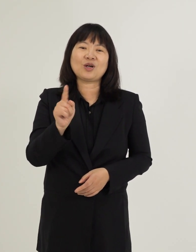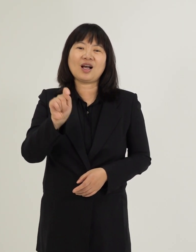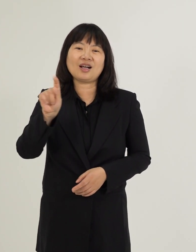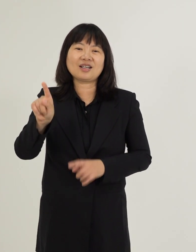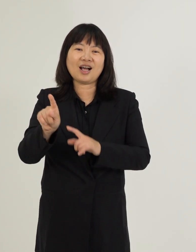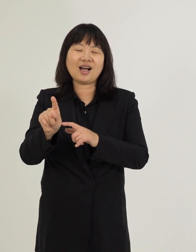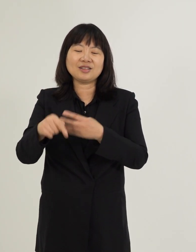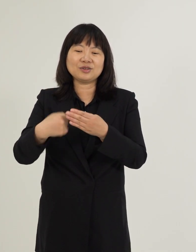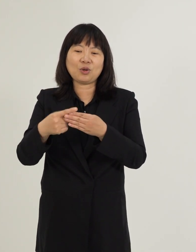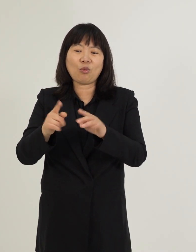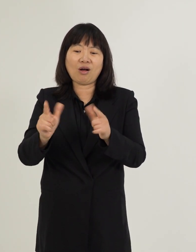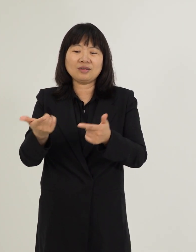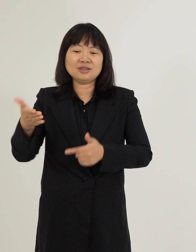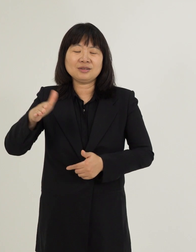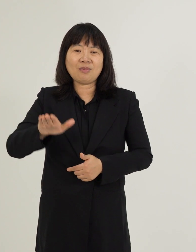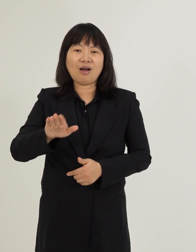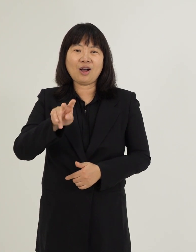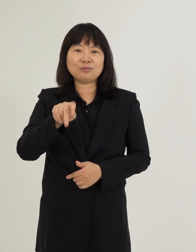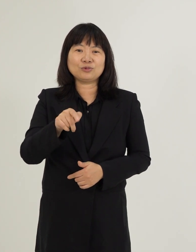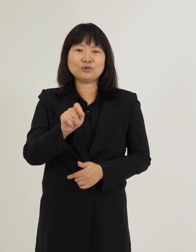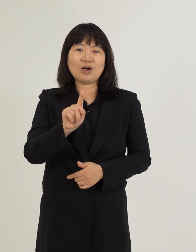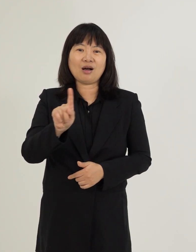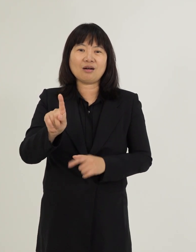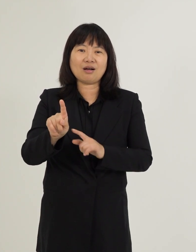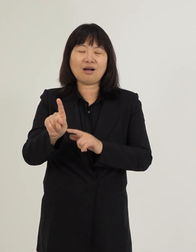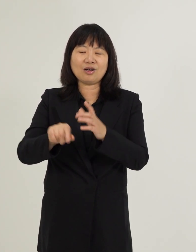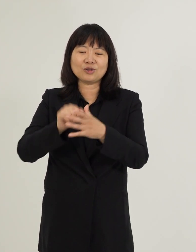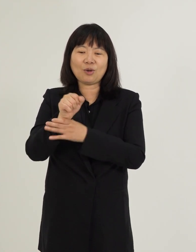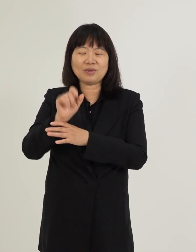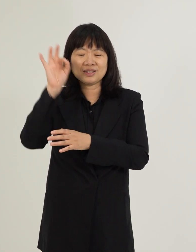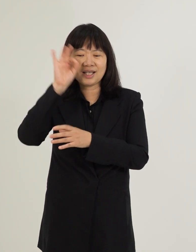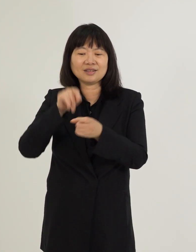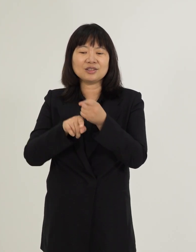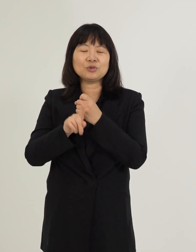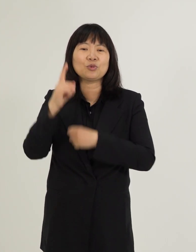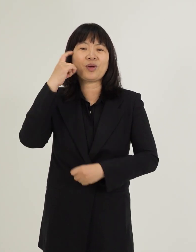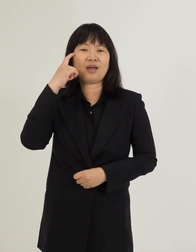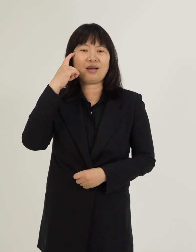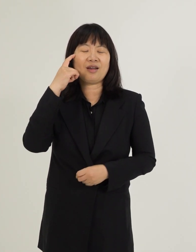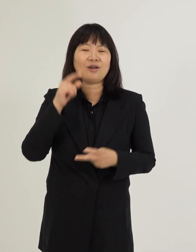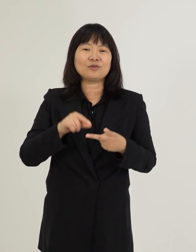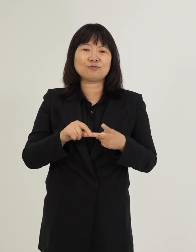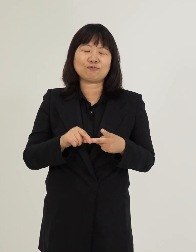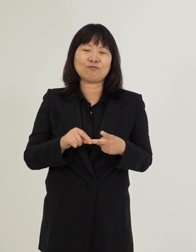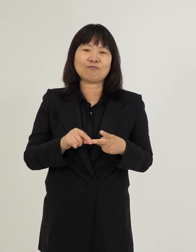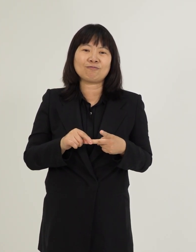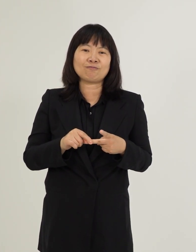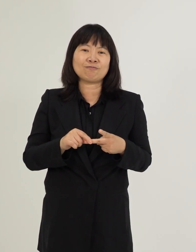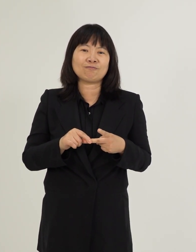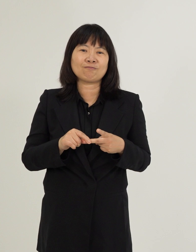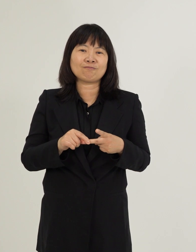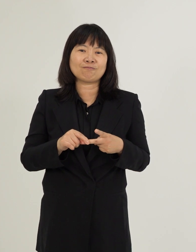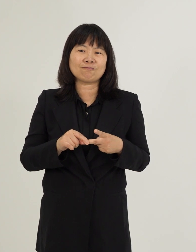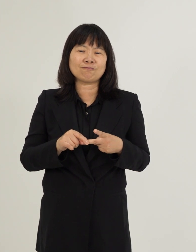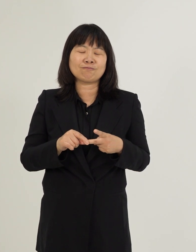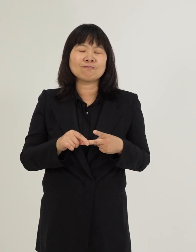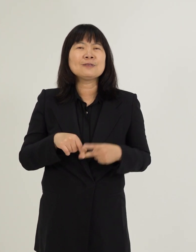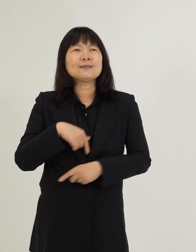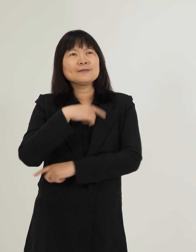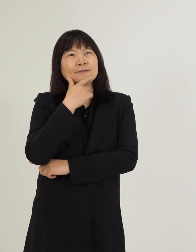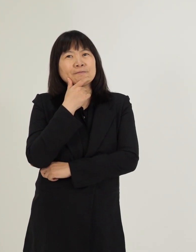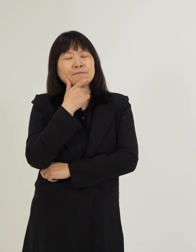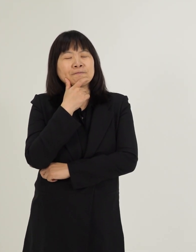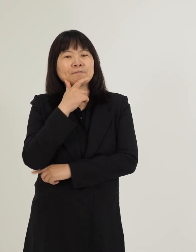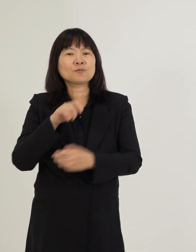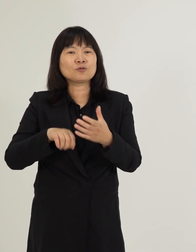아닌데도 왜 무화과 열매를 찾으셨는가? 두 번째 질문은 그렇다고 열매가